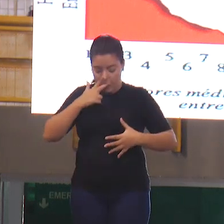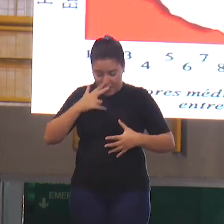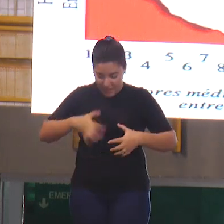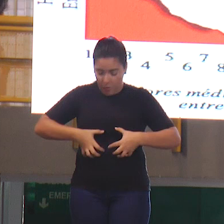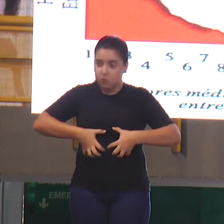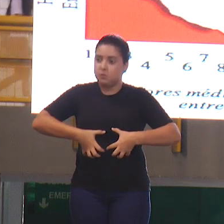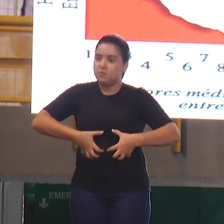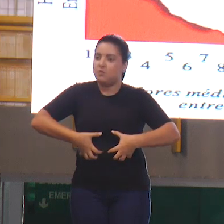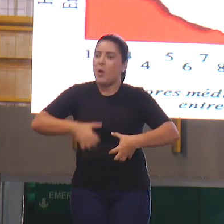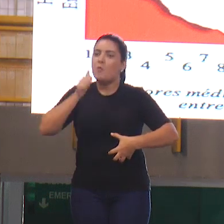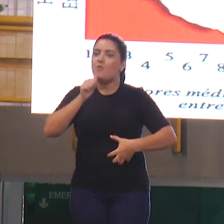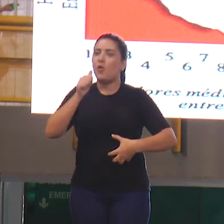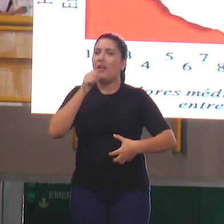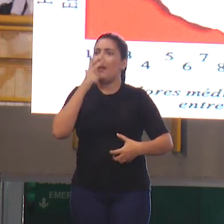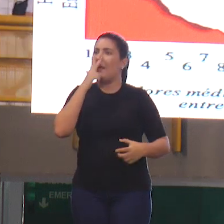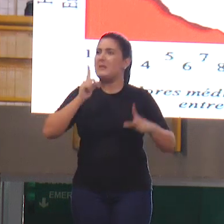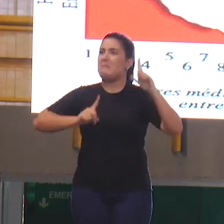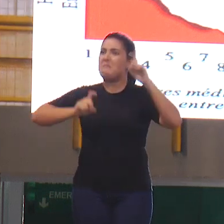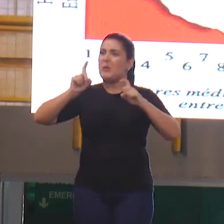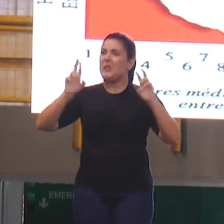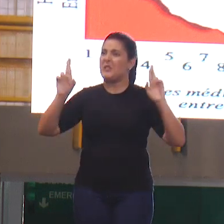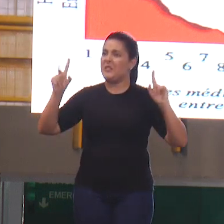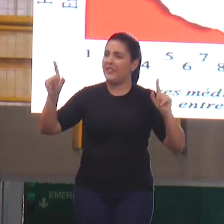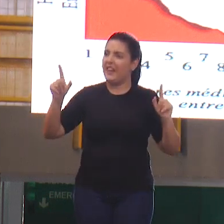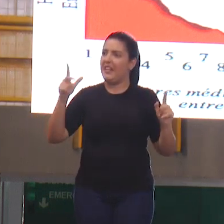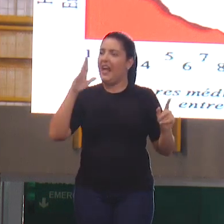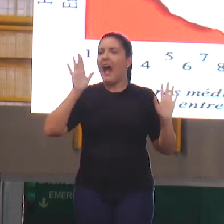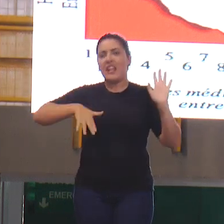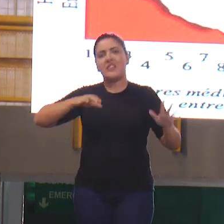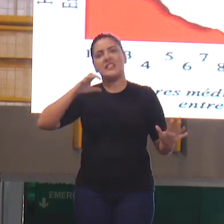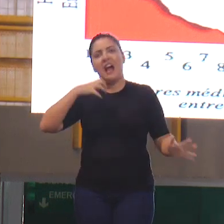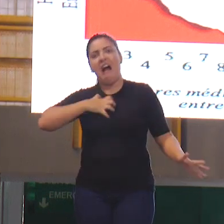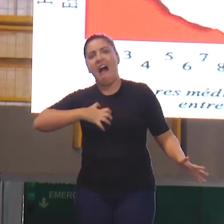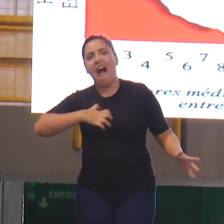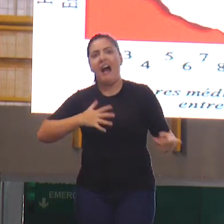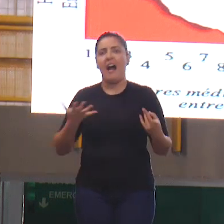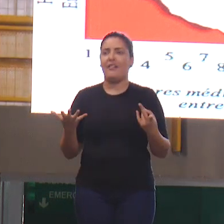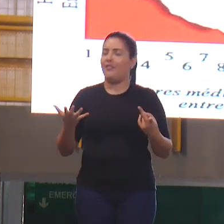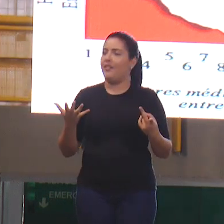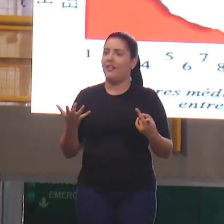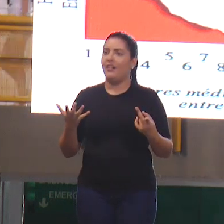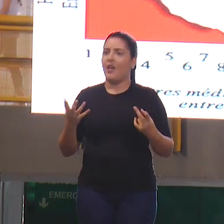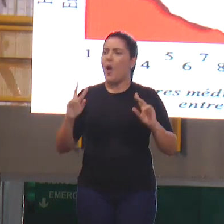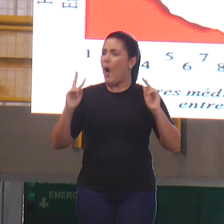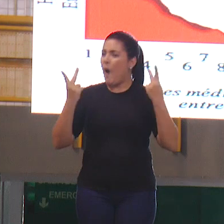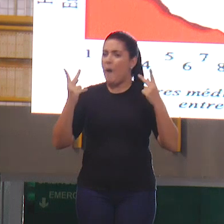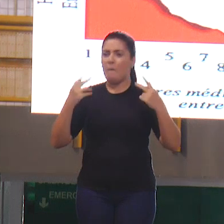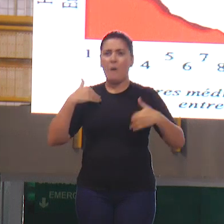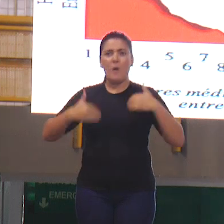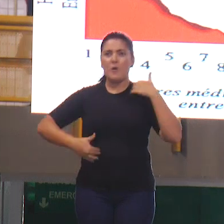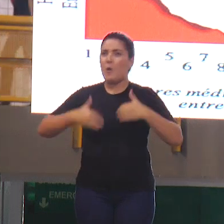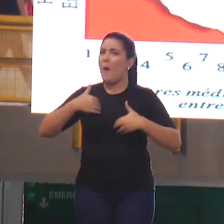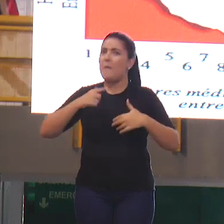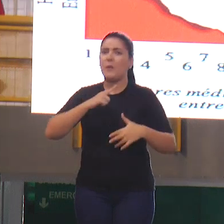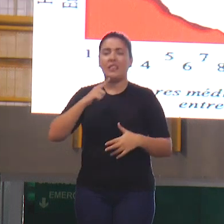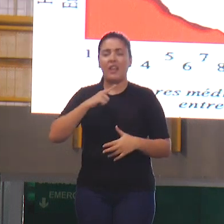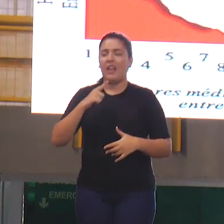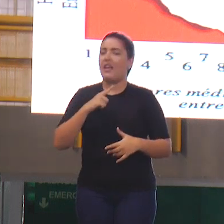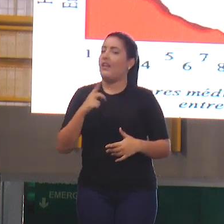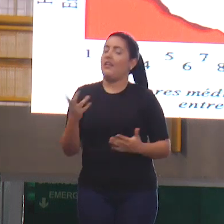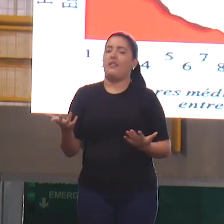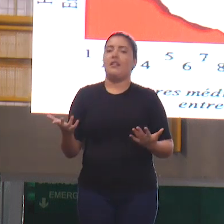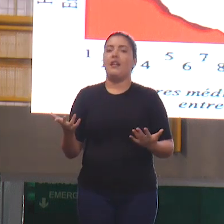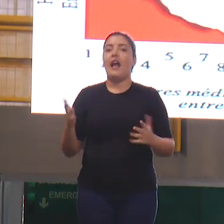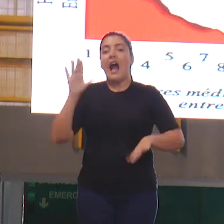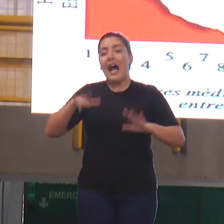líquido, alteração de humor, provocada por quem? Por dosagens muito elevadas de quem? De